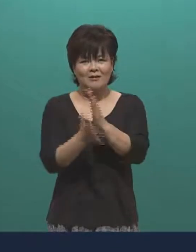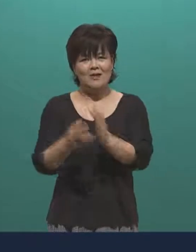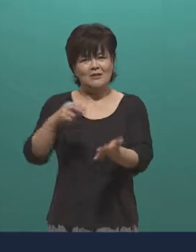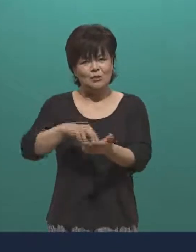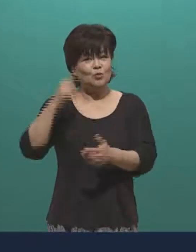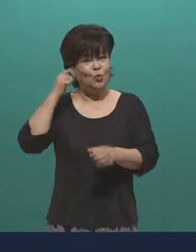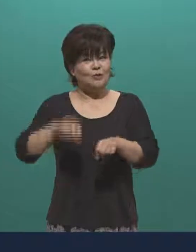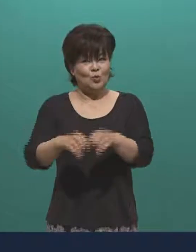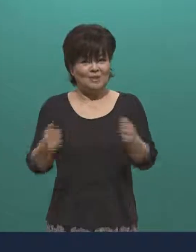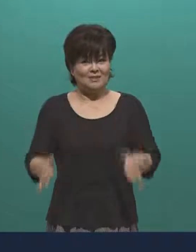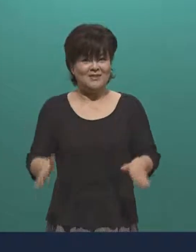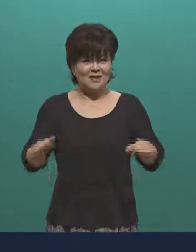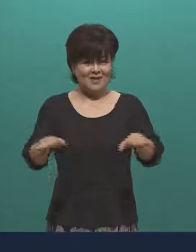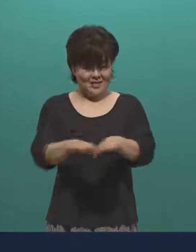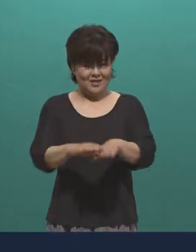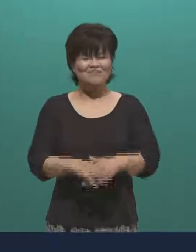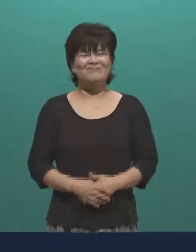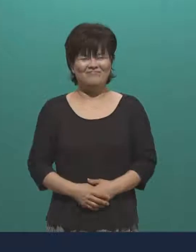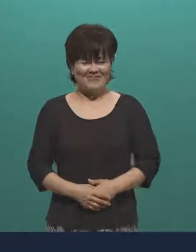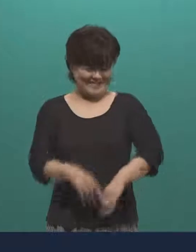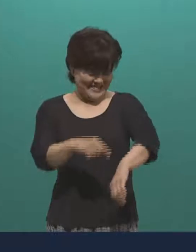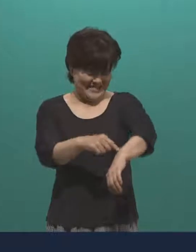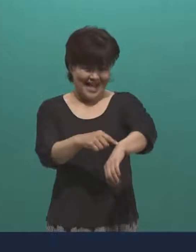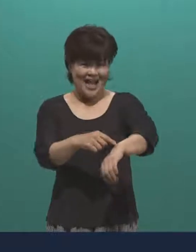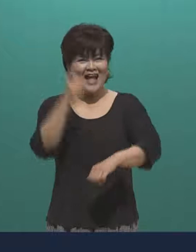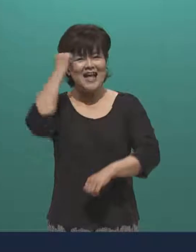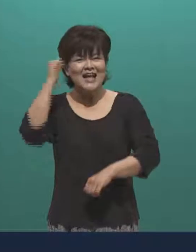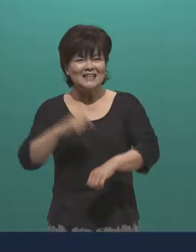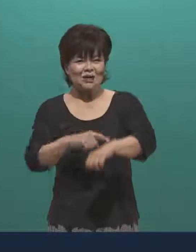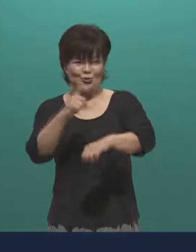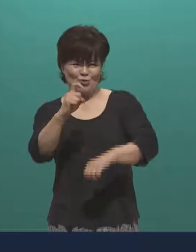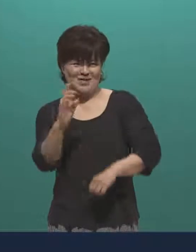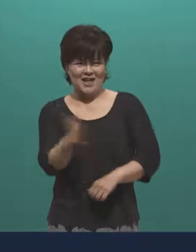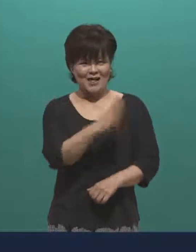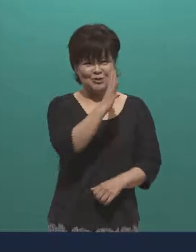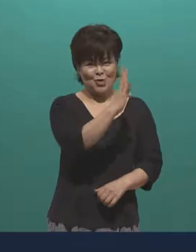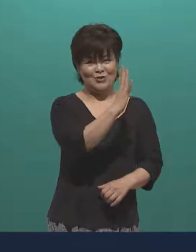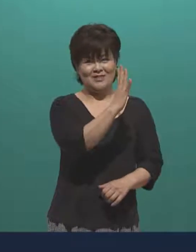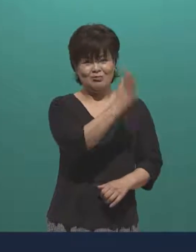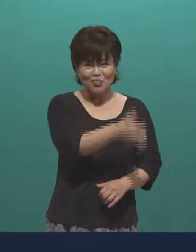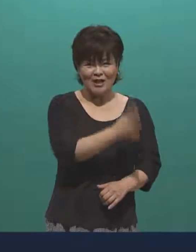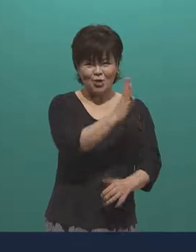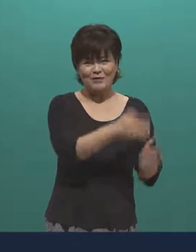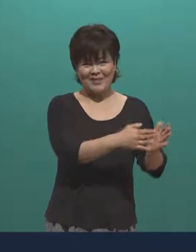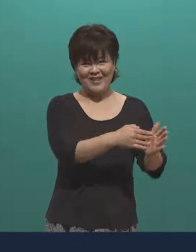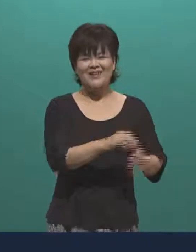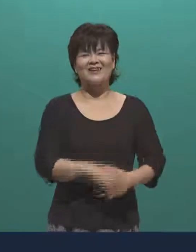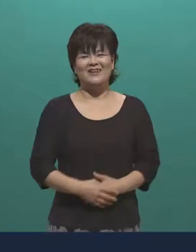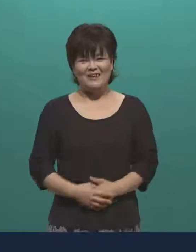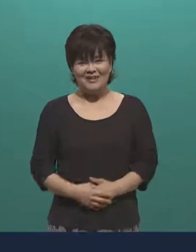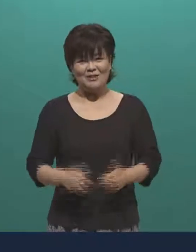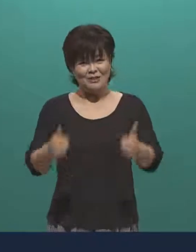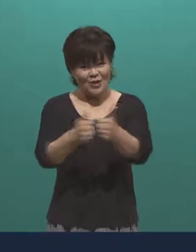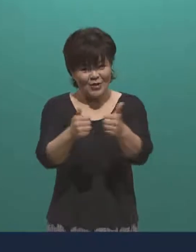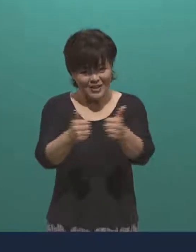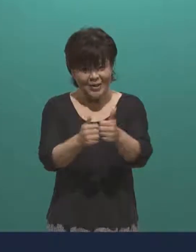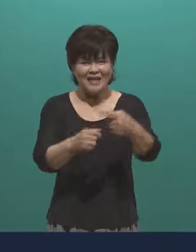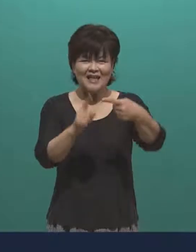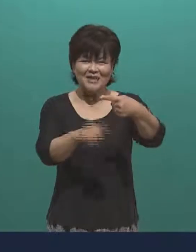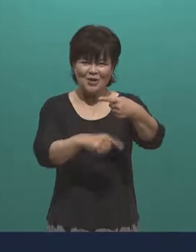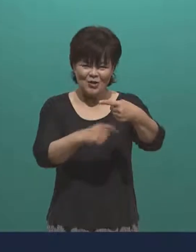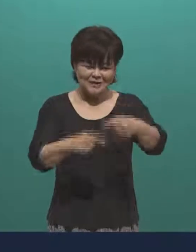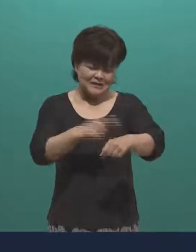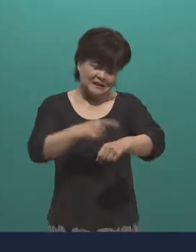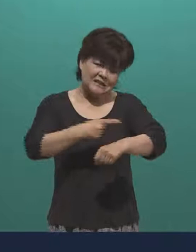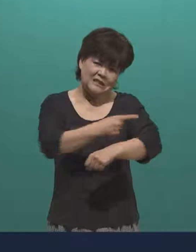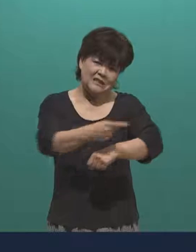津市にある滋賀県立聴覚障害者センターです。時間は朝10時から夕方4時まで。相